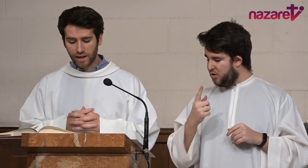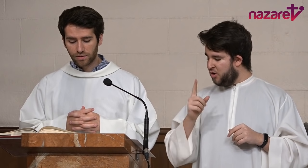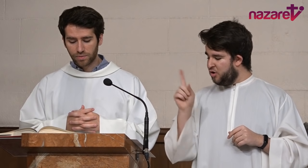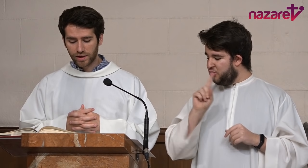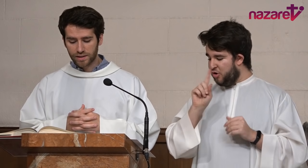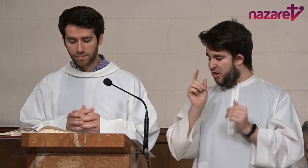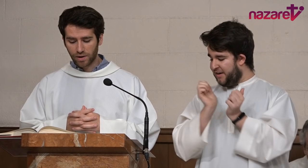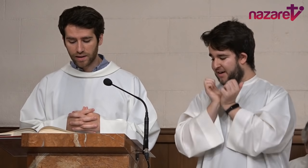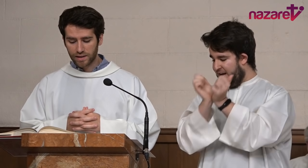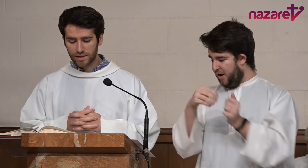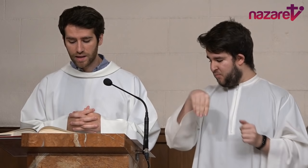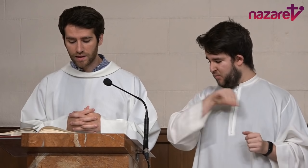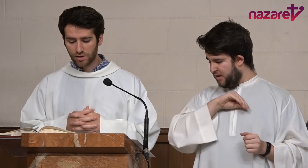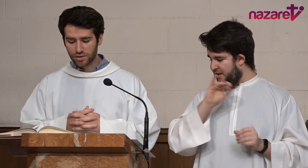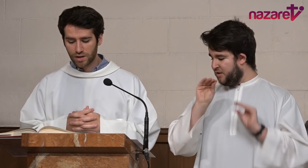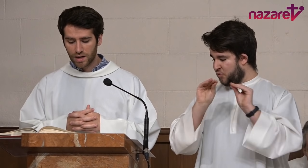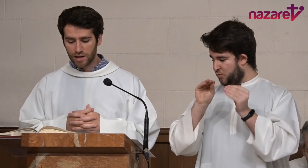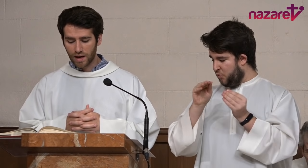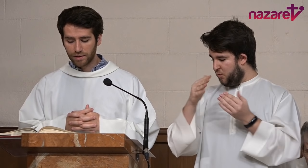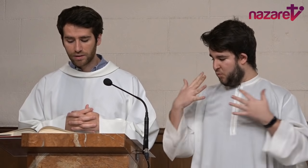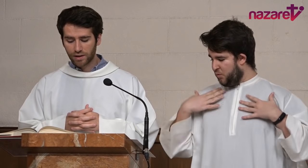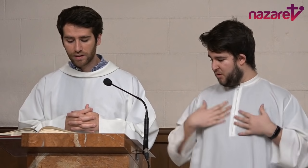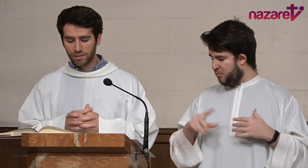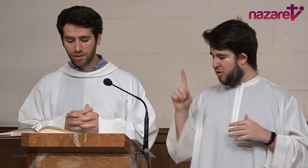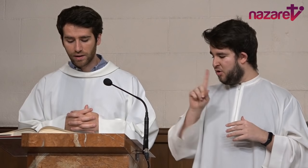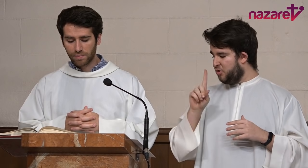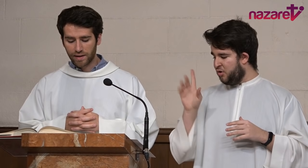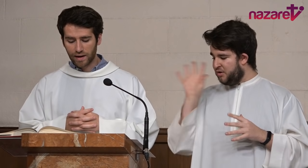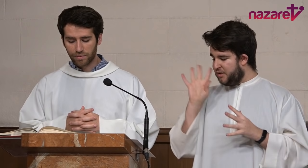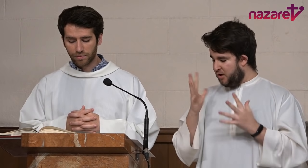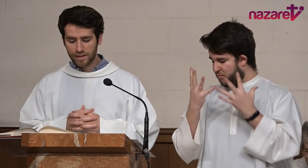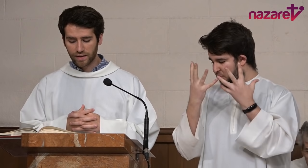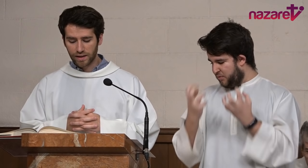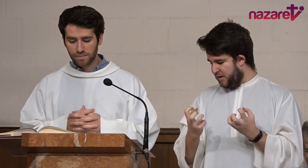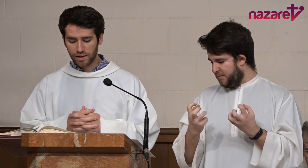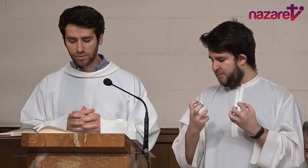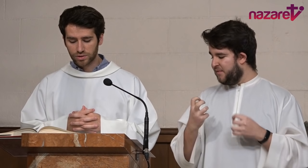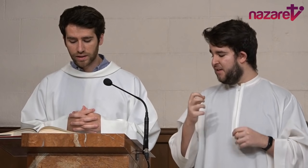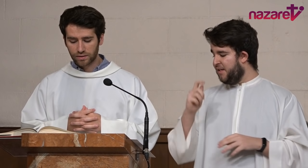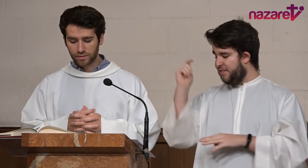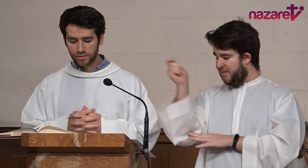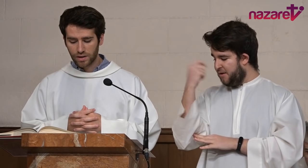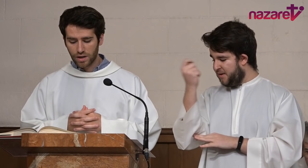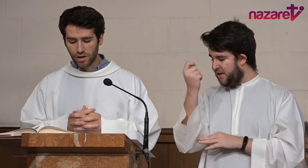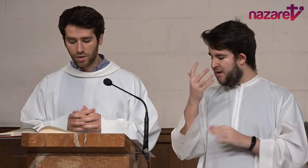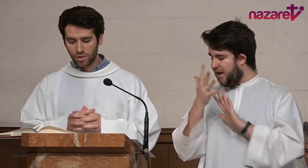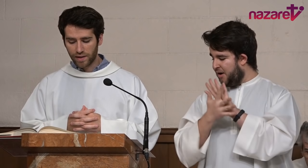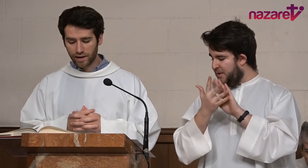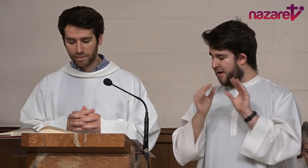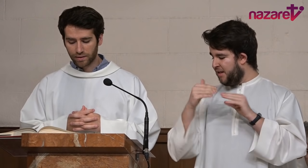Exaltado pues por la diestra de Dios y habiendo recibido del Padre la promesa del Espíritu Santo, lo ha derramado.